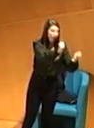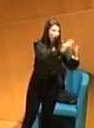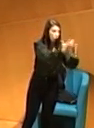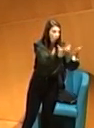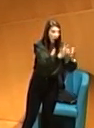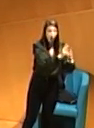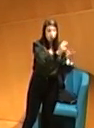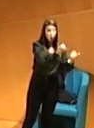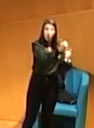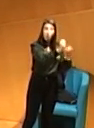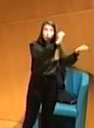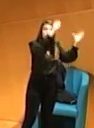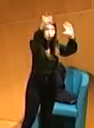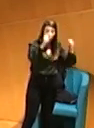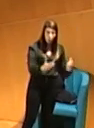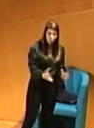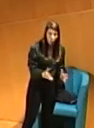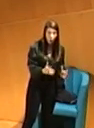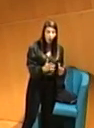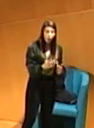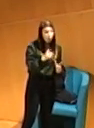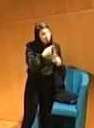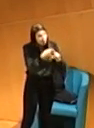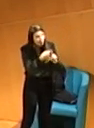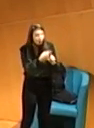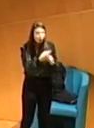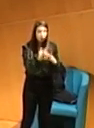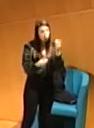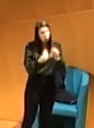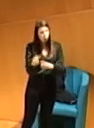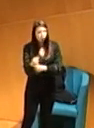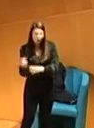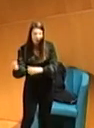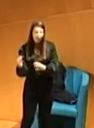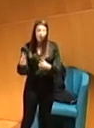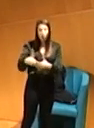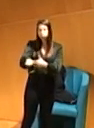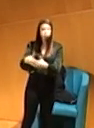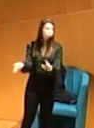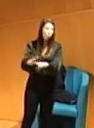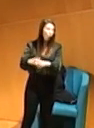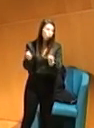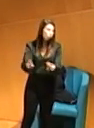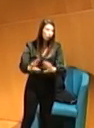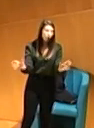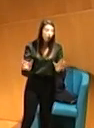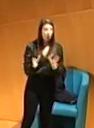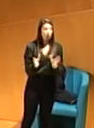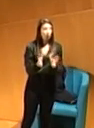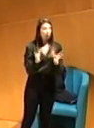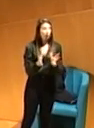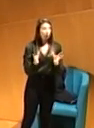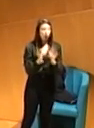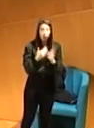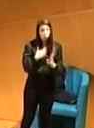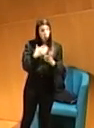regard qui sera posé sur elle sera un regard bienveillant ou un regard de condamnation. Et même, parce que moi je suis médecin de